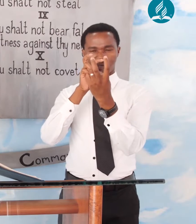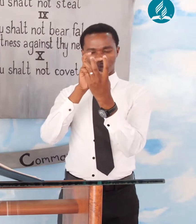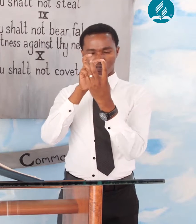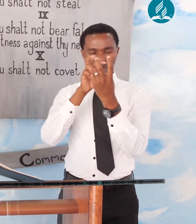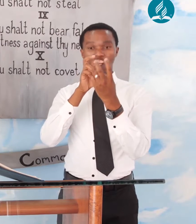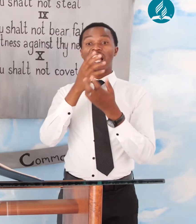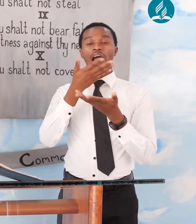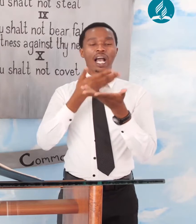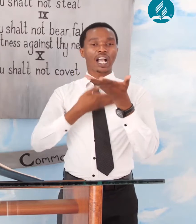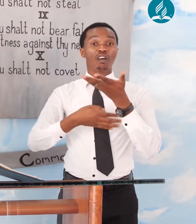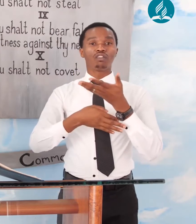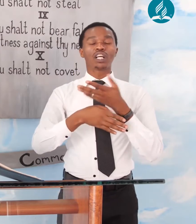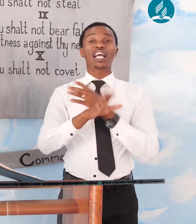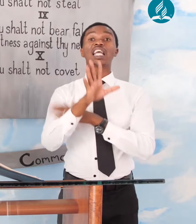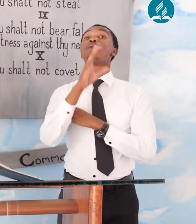akavuga